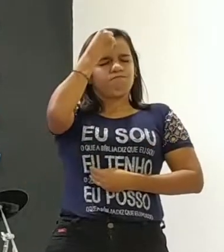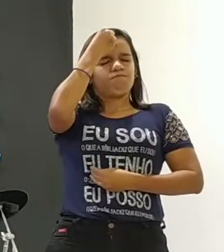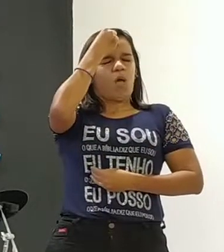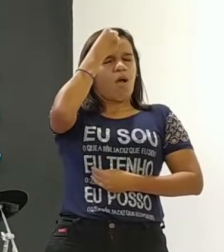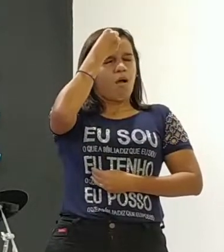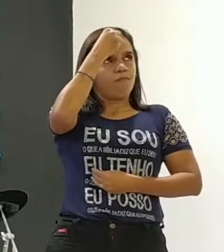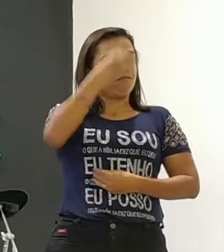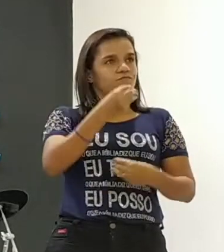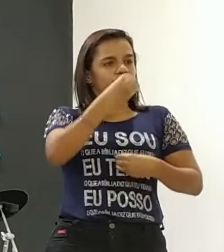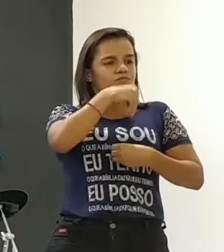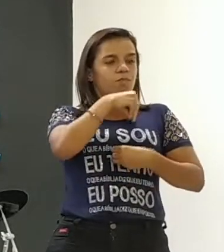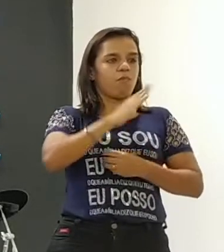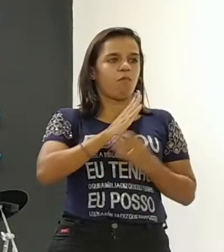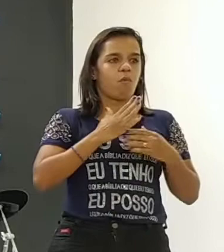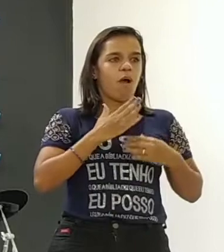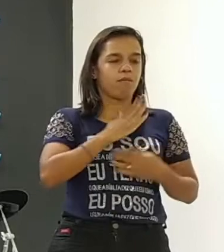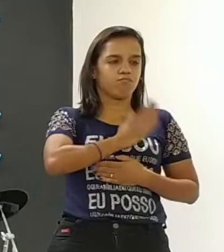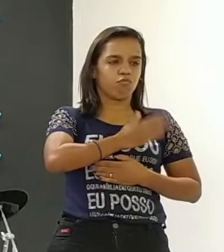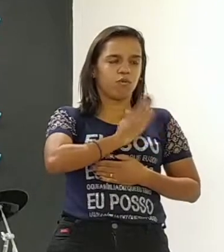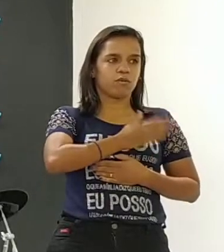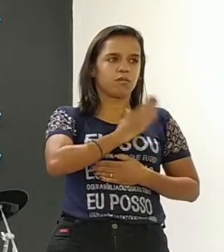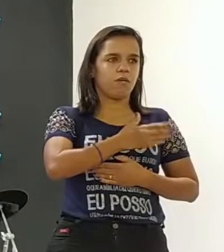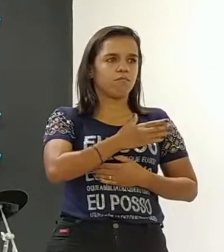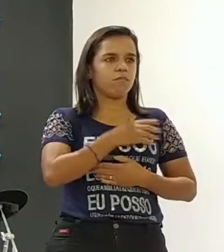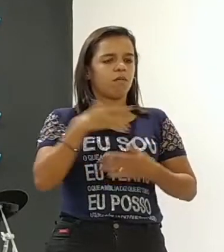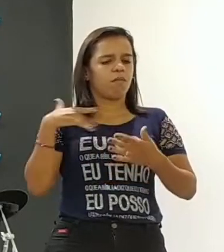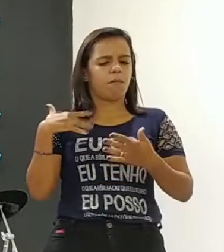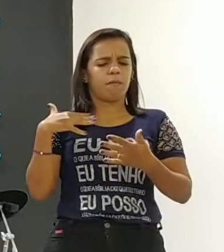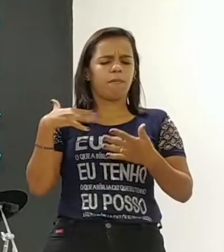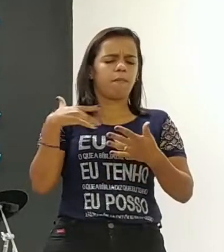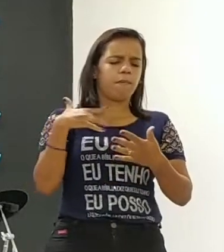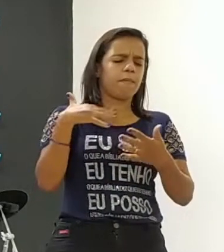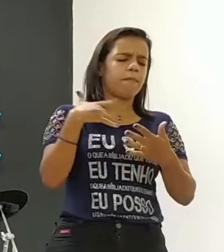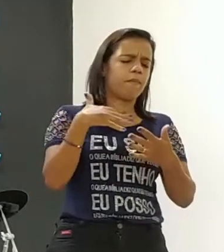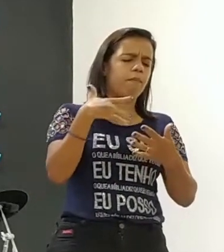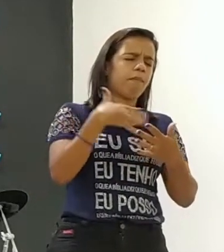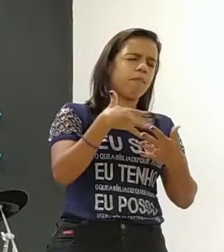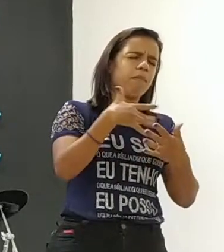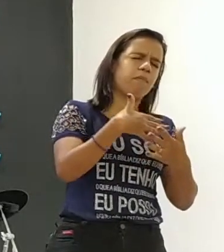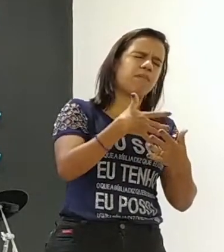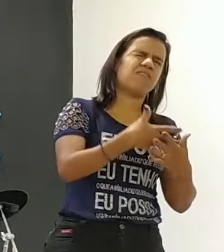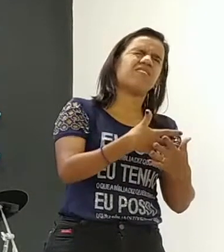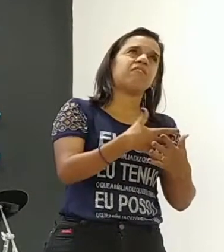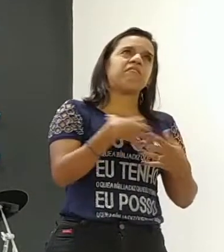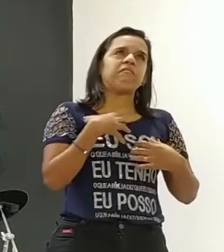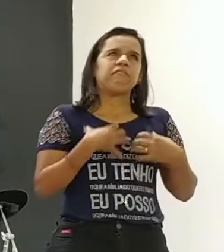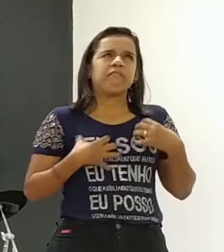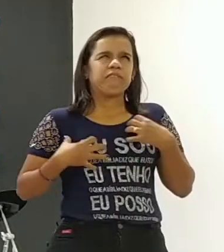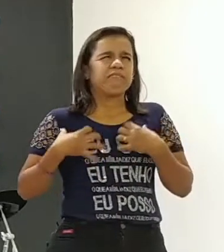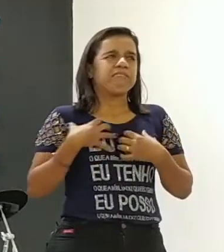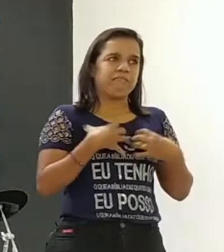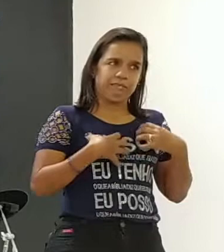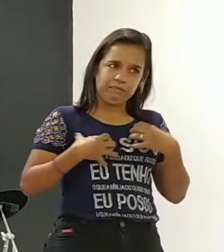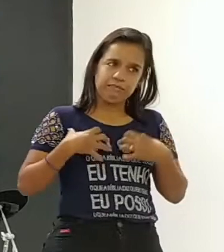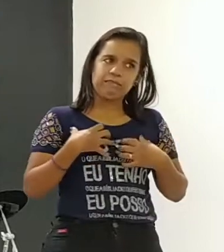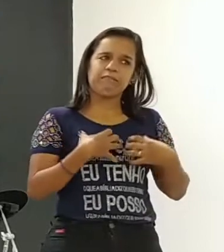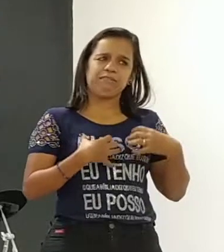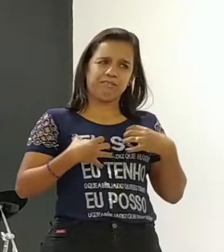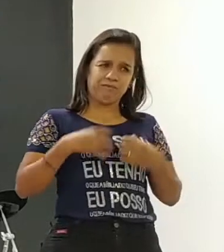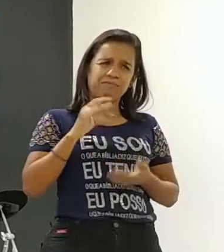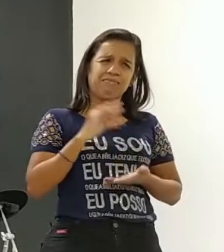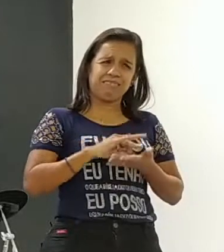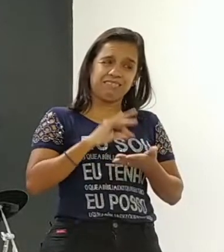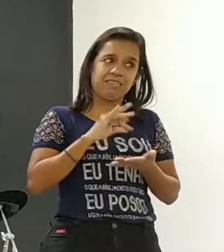palavra guardada dentro de mim. O tempo foi passando, eu fui orando, angustiado, irmão, não vou mentir. Quer ver